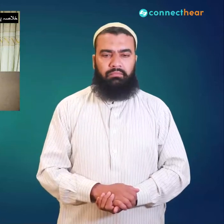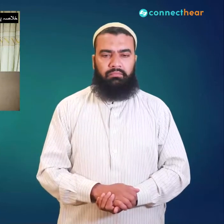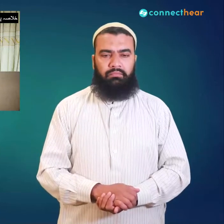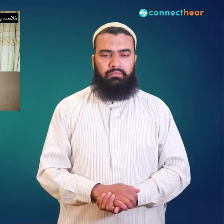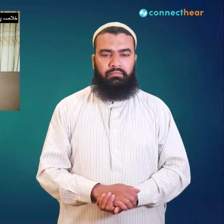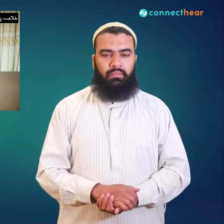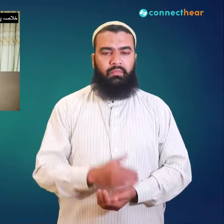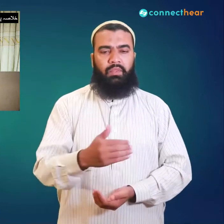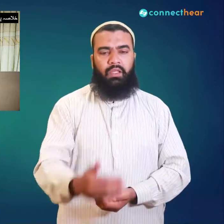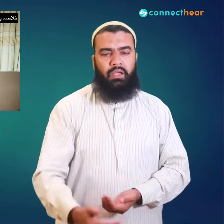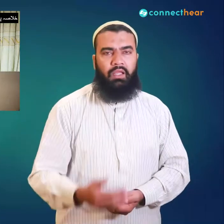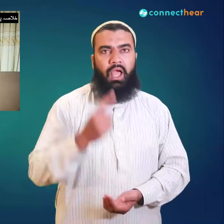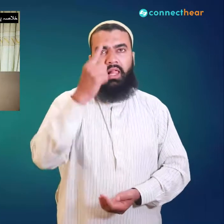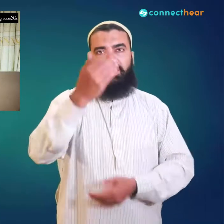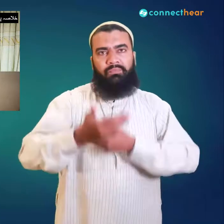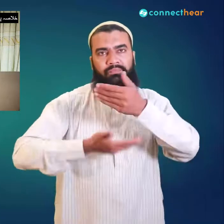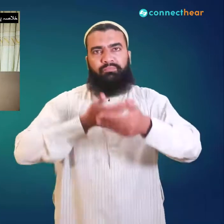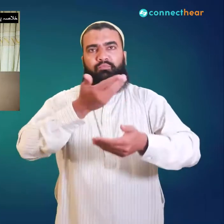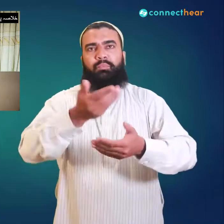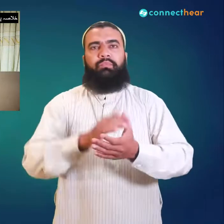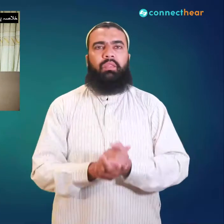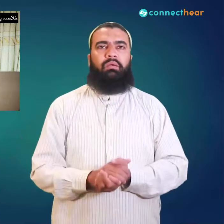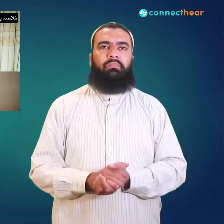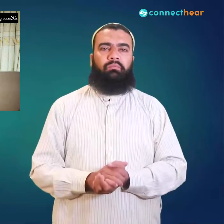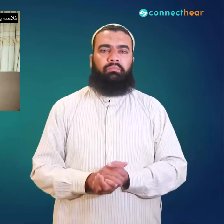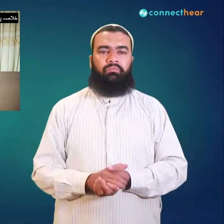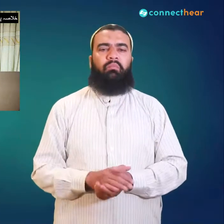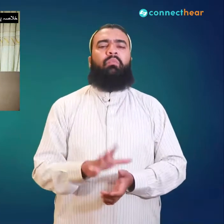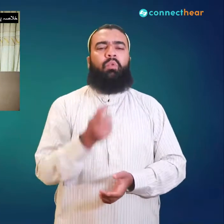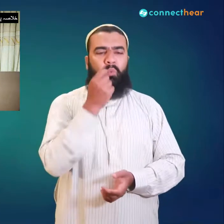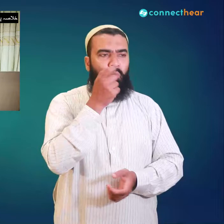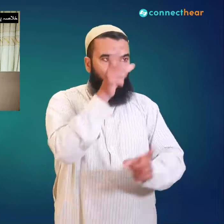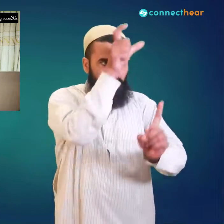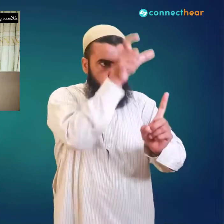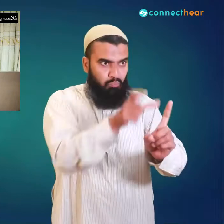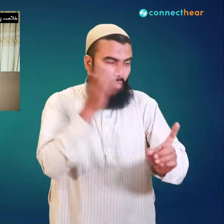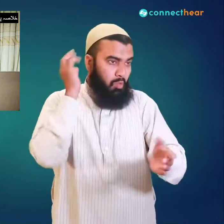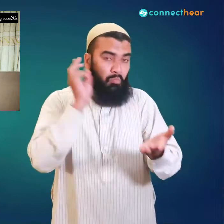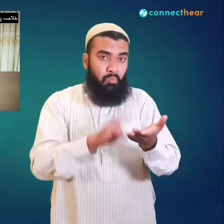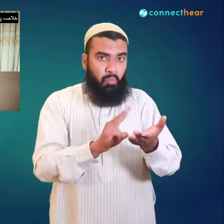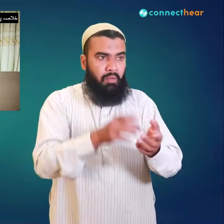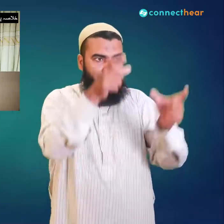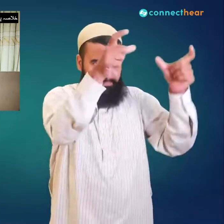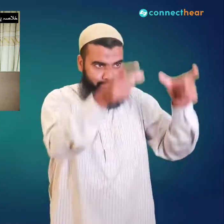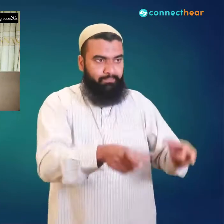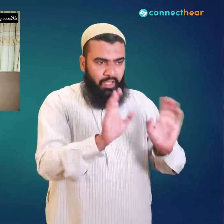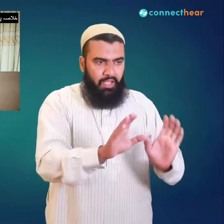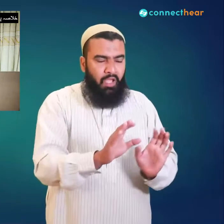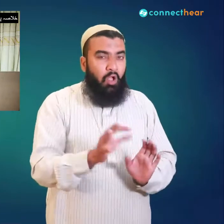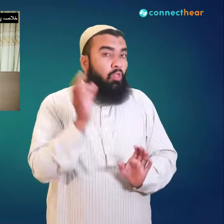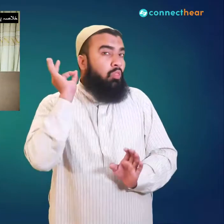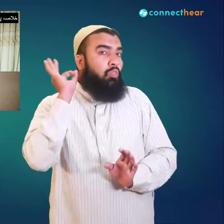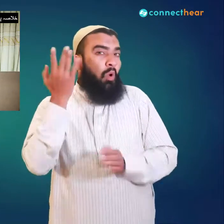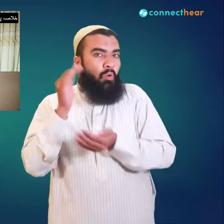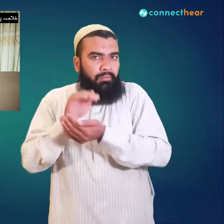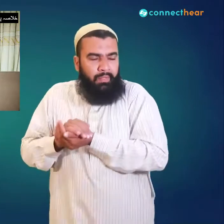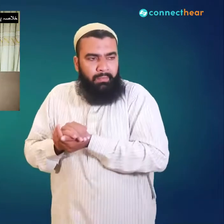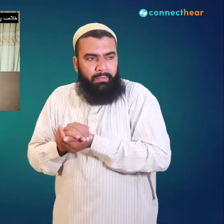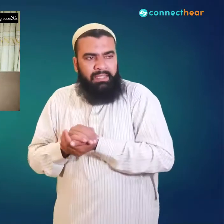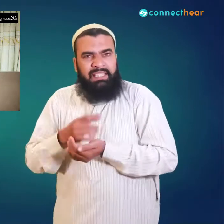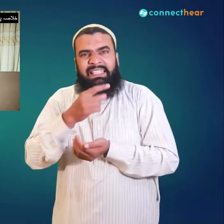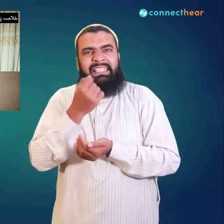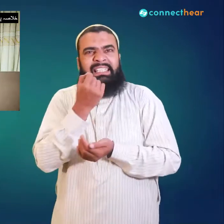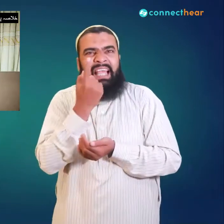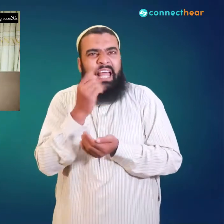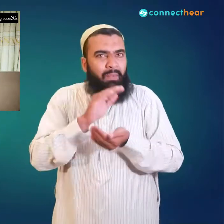سبیل اللہ۔ ایسے لوگوں کا ذکر ہے کہ جو سونا اور چاندی کو جمع کر کے رکھتے ہیں اور اسے اللہ کی راہ میں